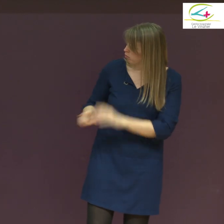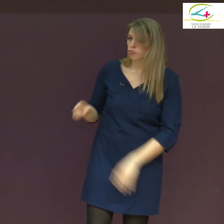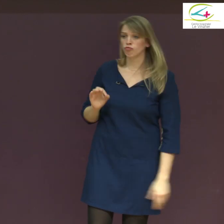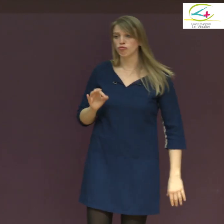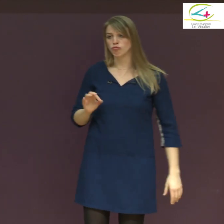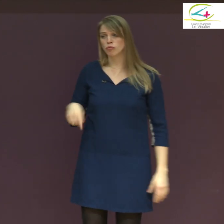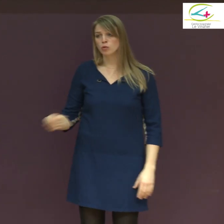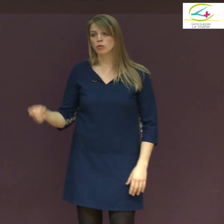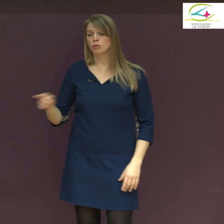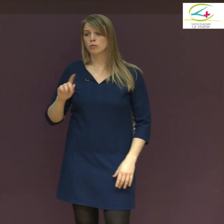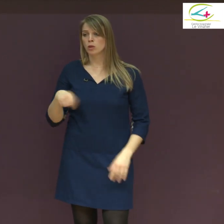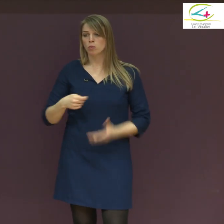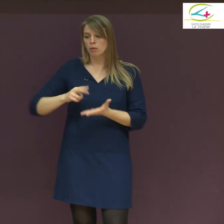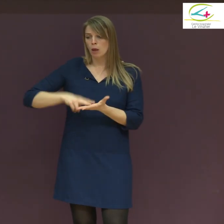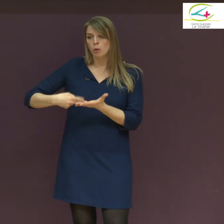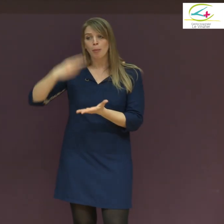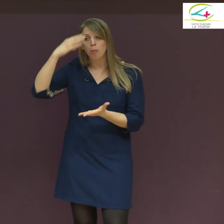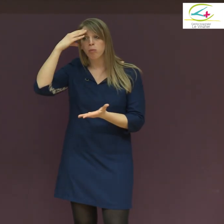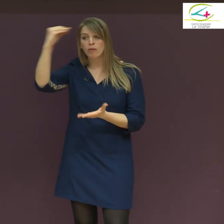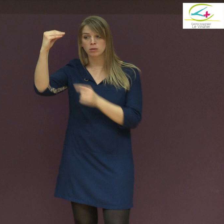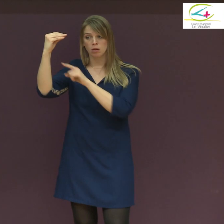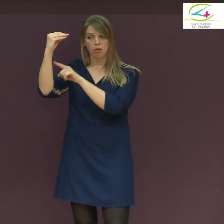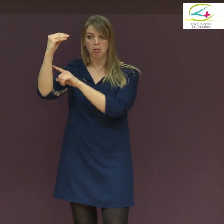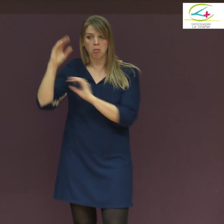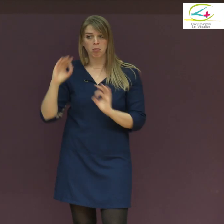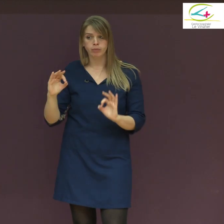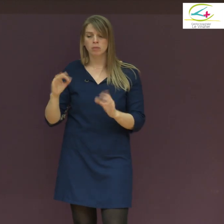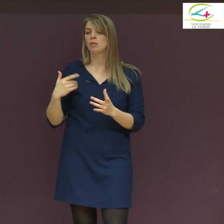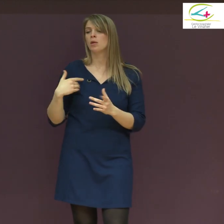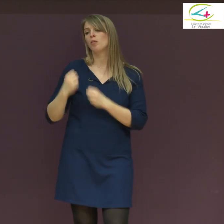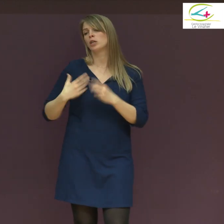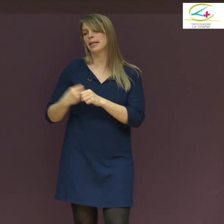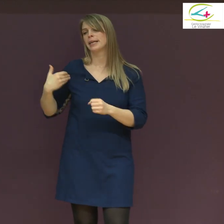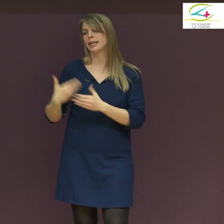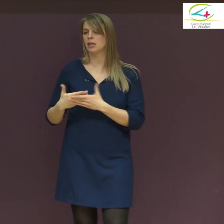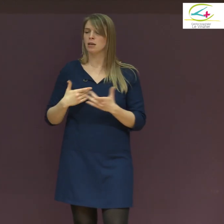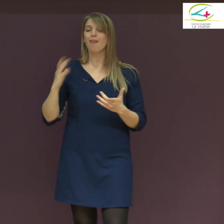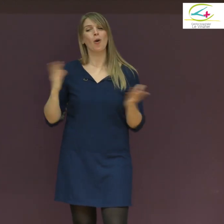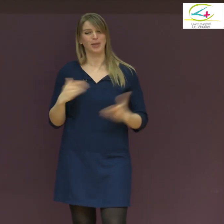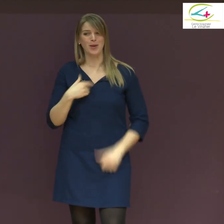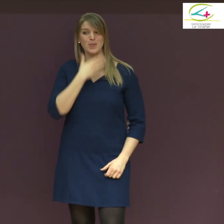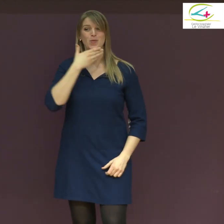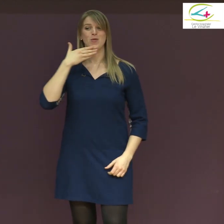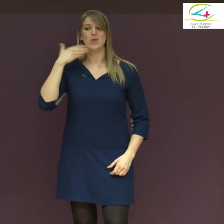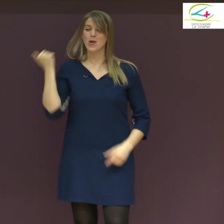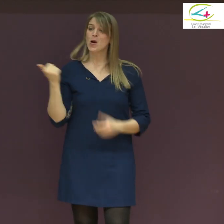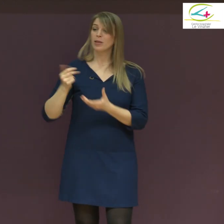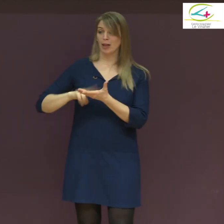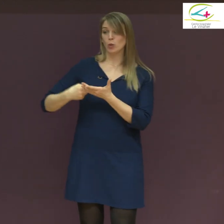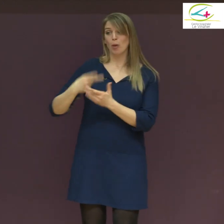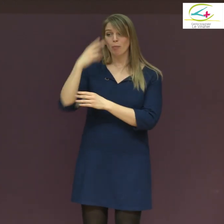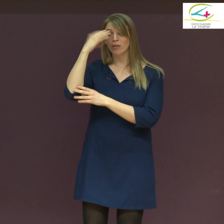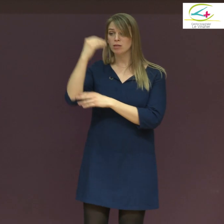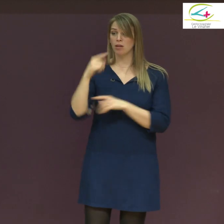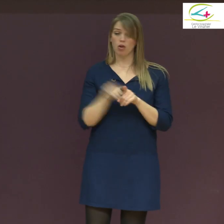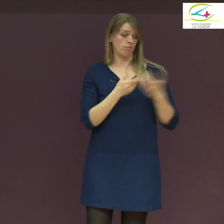Bien sûr, les traducteurs professionnels, moi, il y a quelques années, c'était moins catastrophique dans mon hôpital. On avait des traducteurs professionnels qui sont des